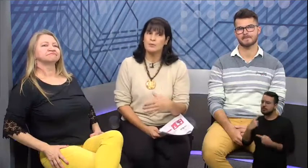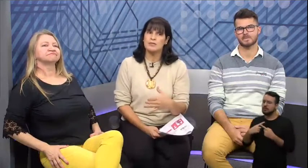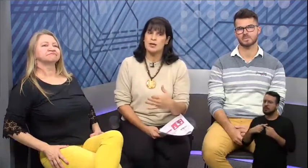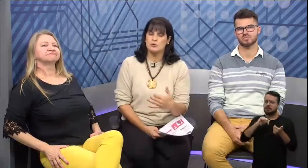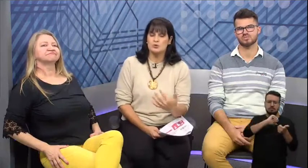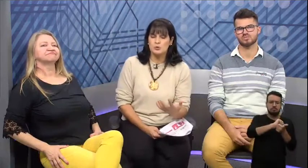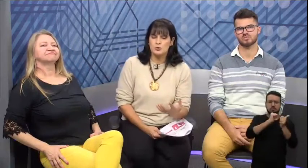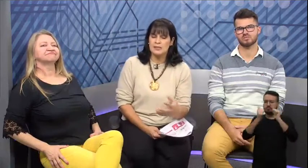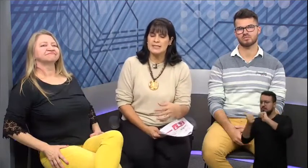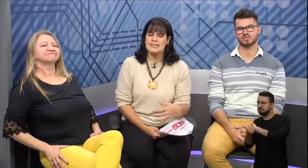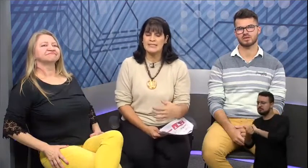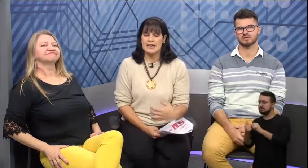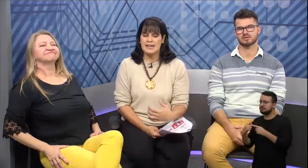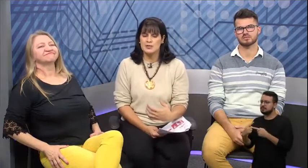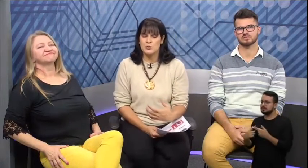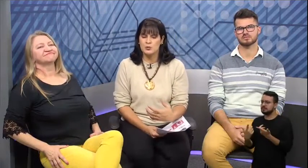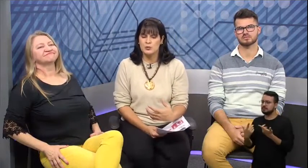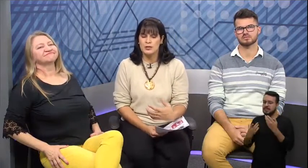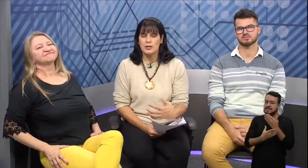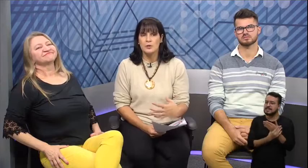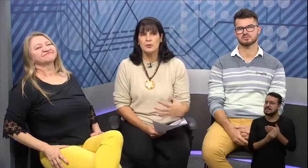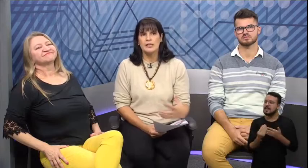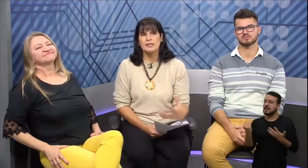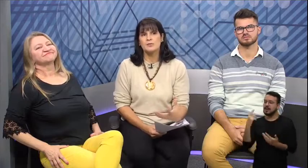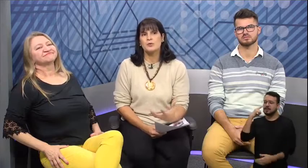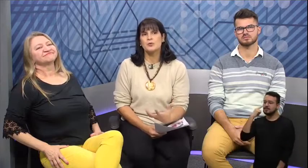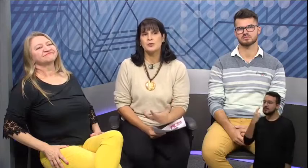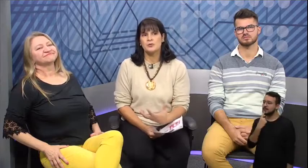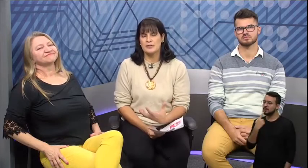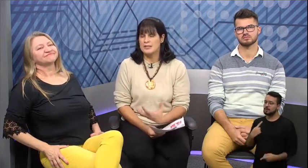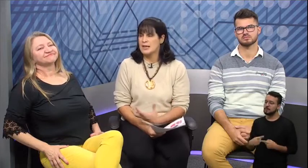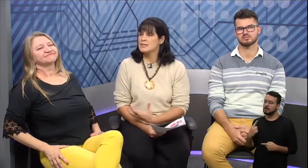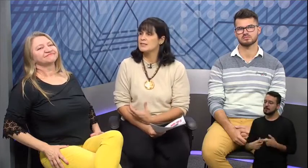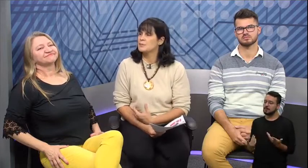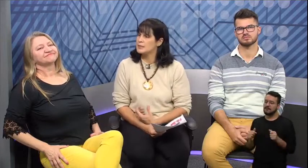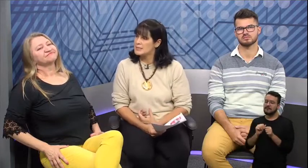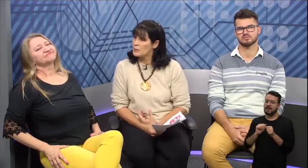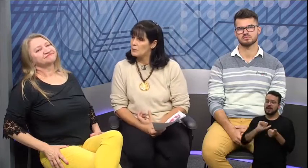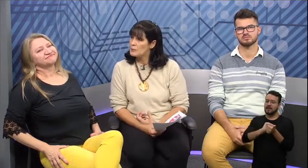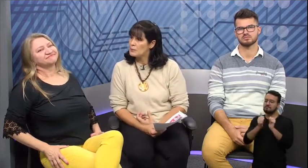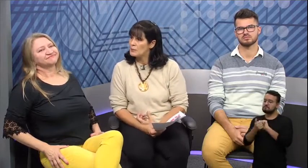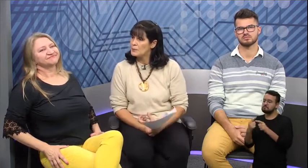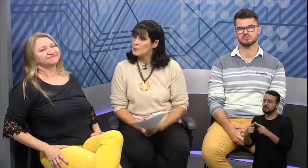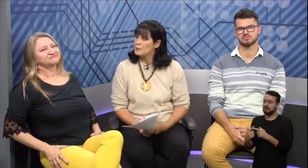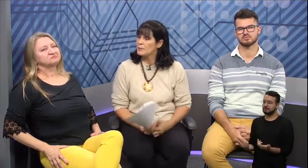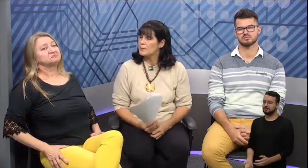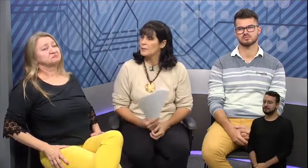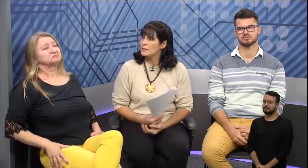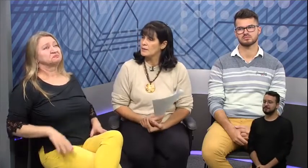Rapunzel surda, da Cinderela surda? Por que eles procuram fazer essa adaptação?